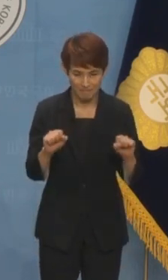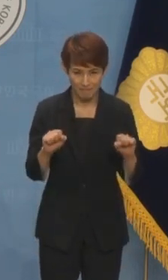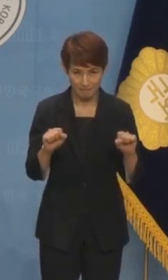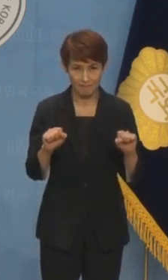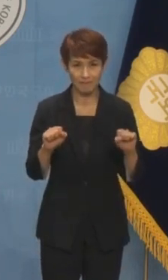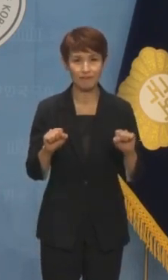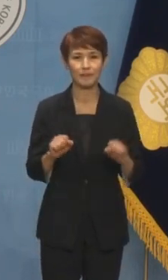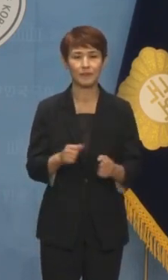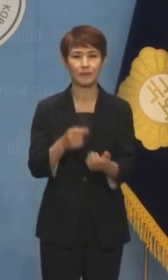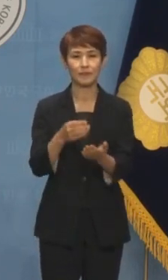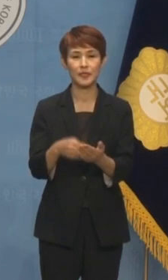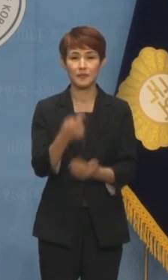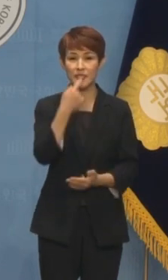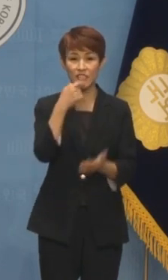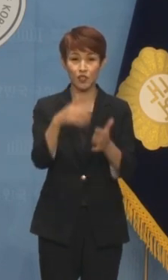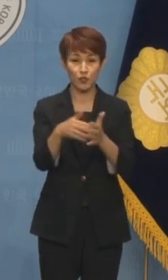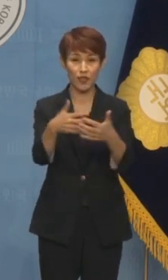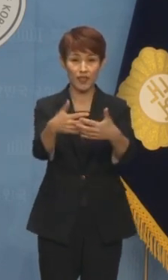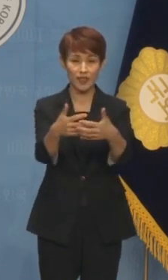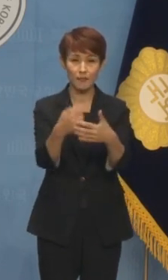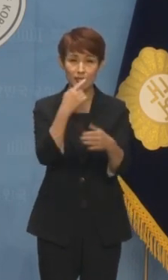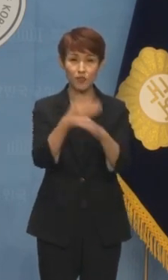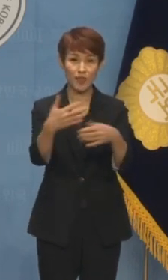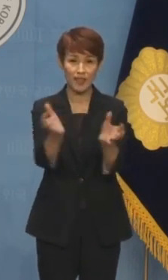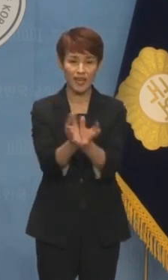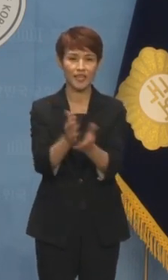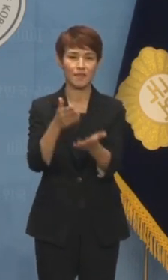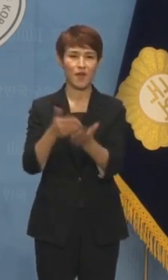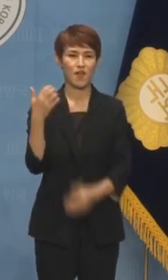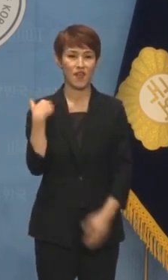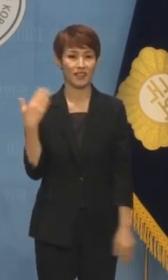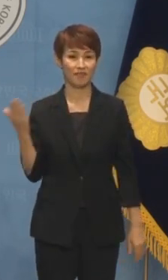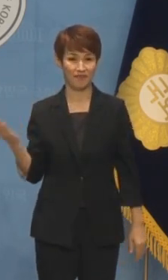안녕하십니까. 더불어민주당 대변인 황정아입니다.